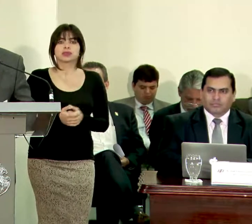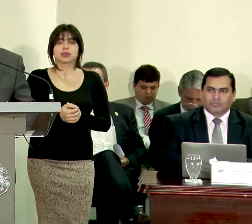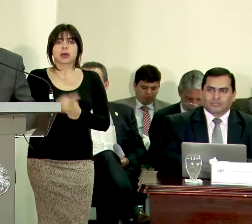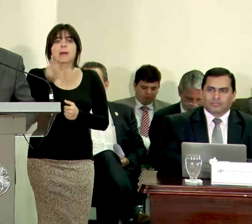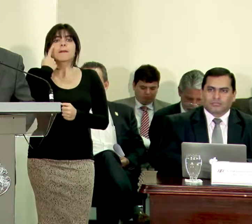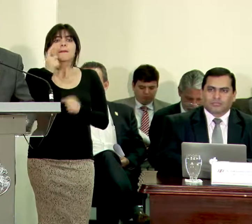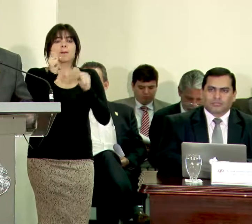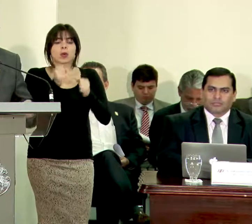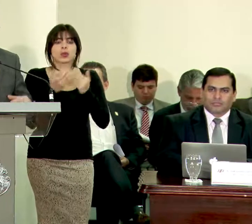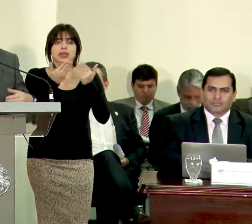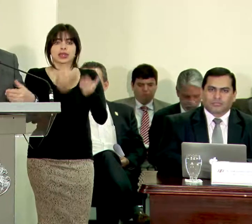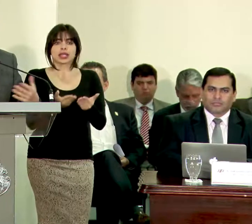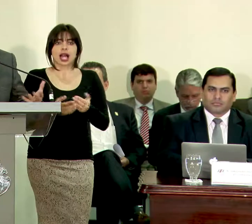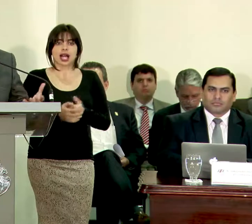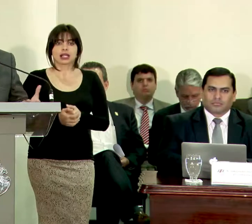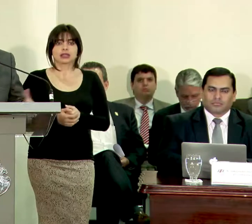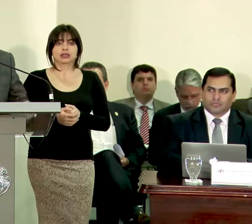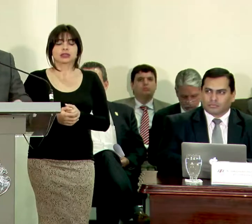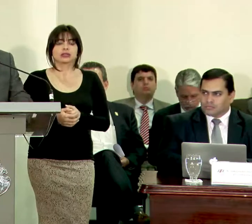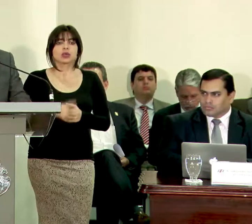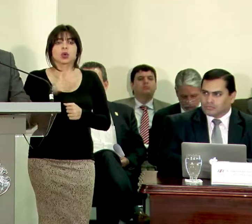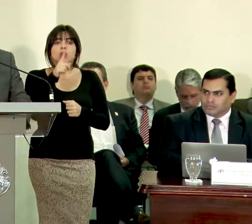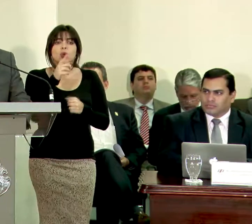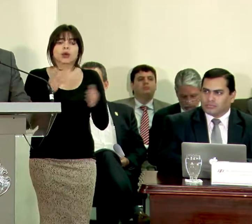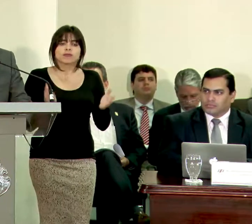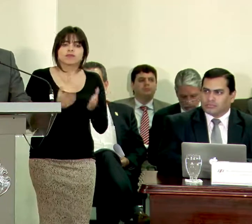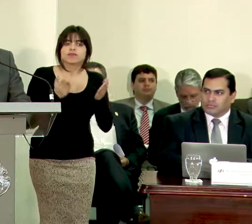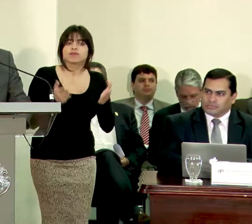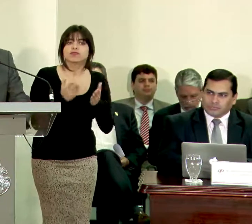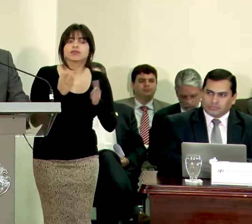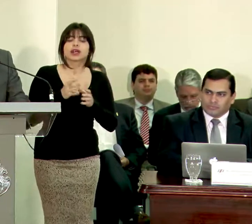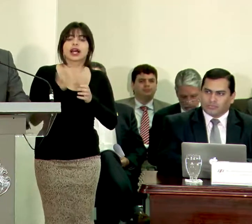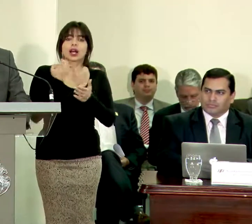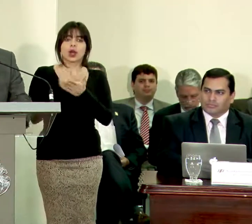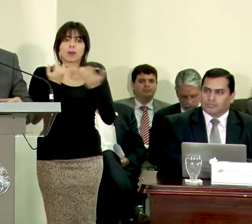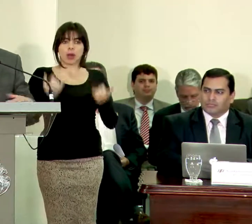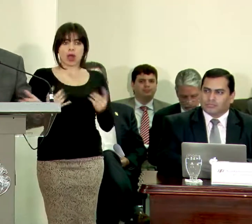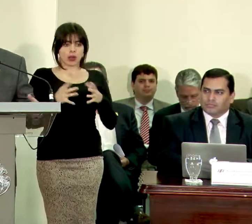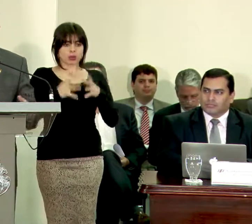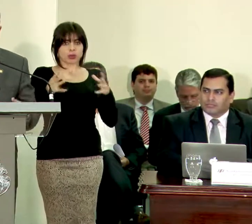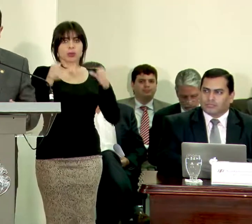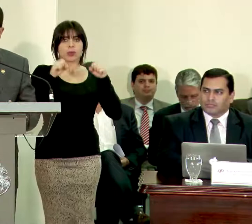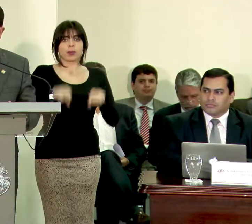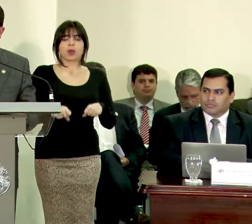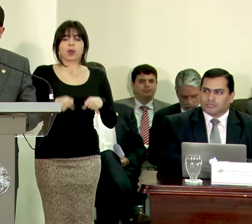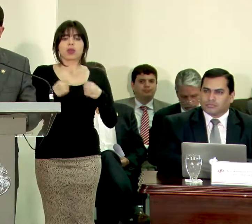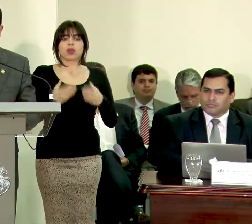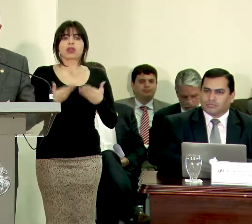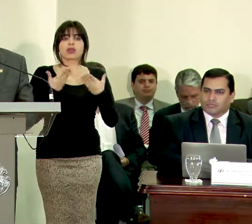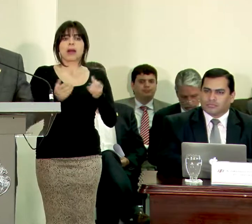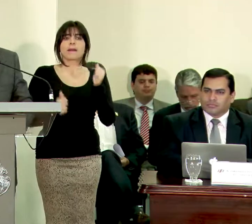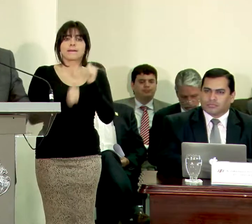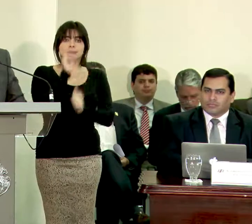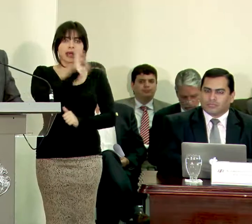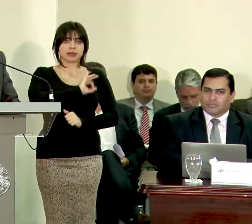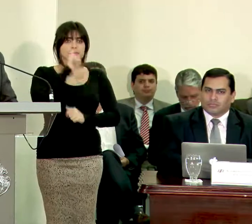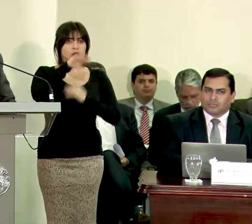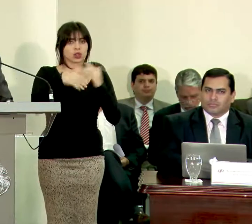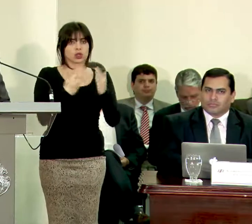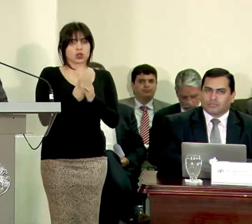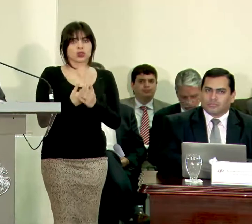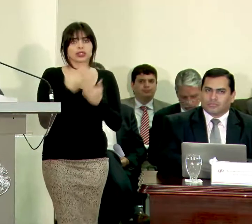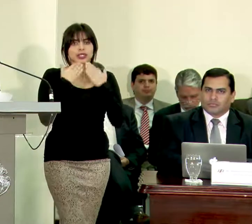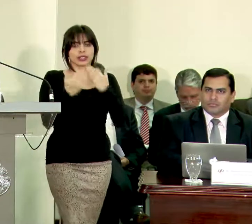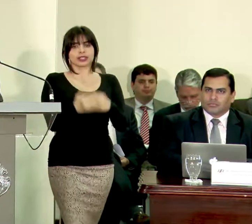para dar un empujón a la economía que está creciendo y poder así generar mayor bienestar para